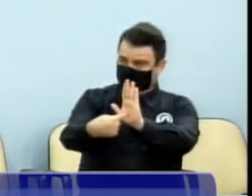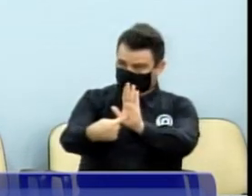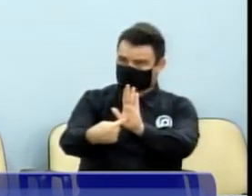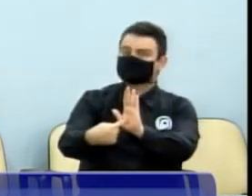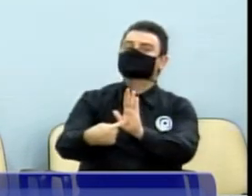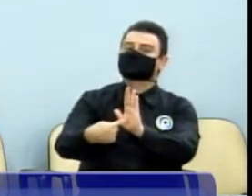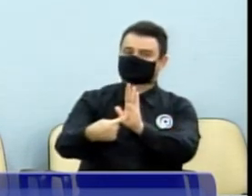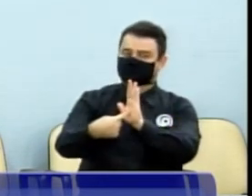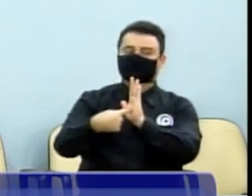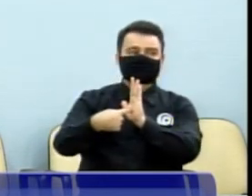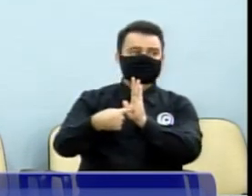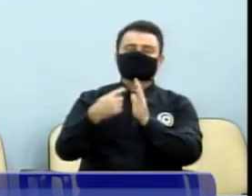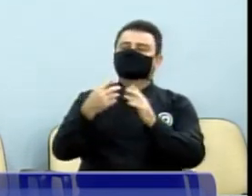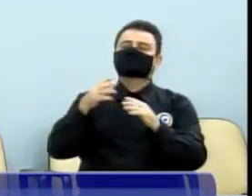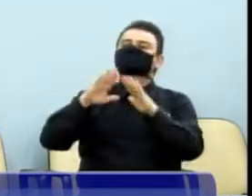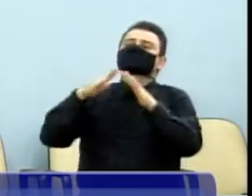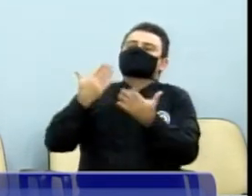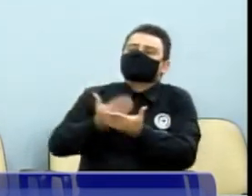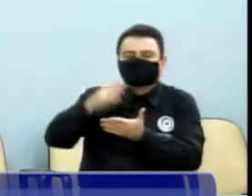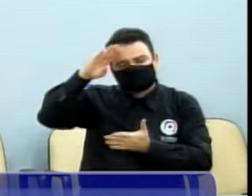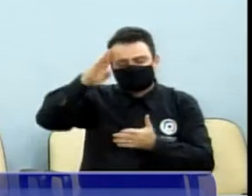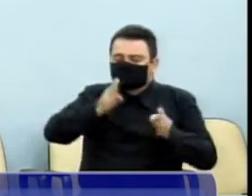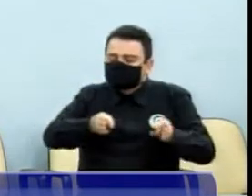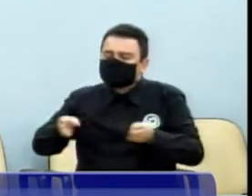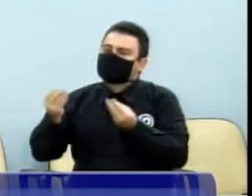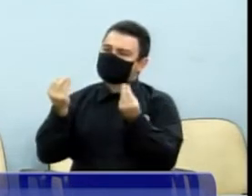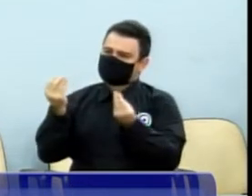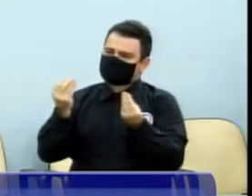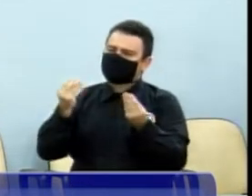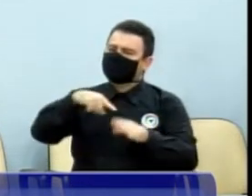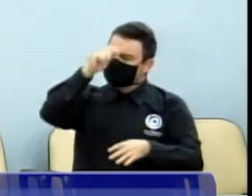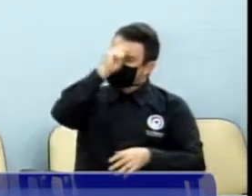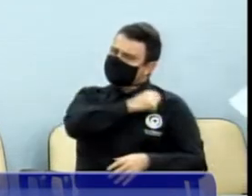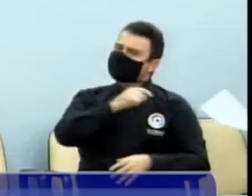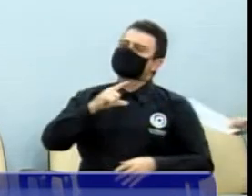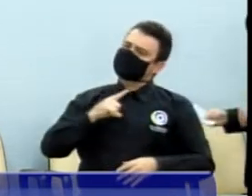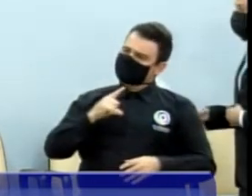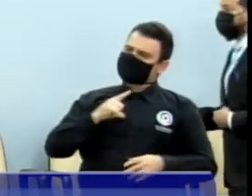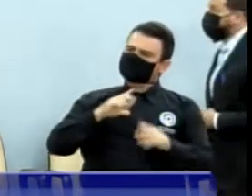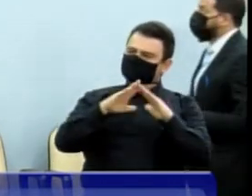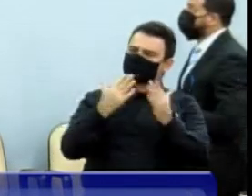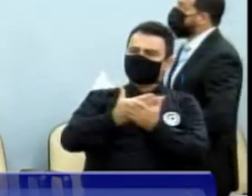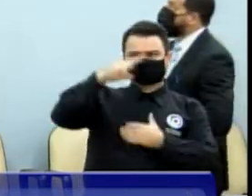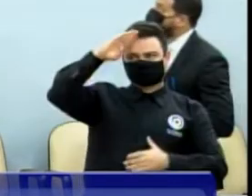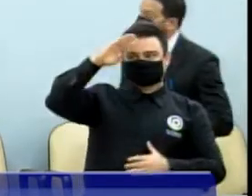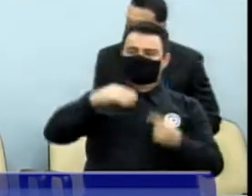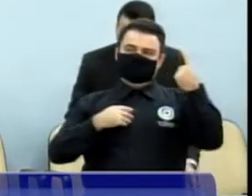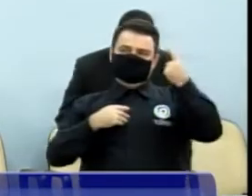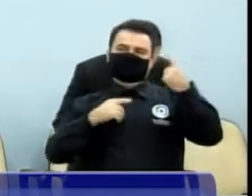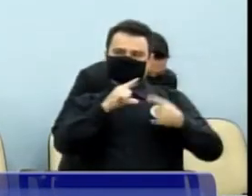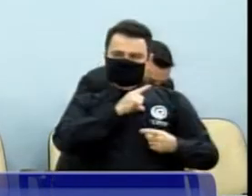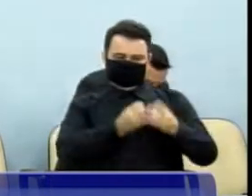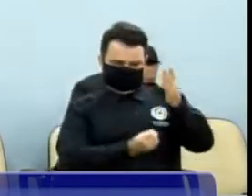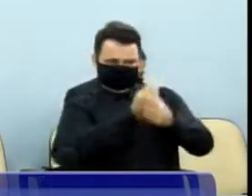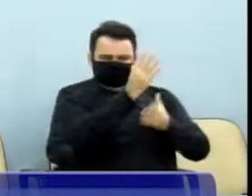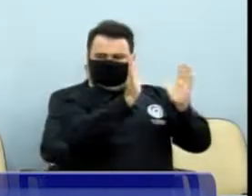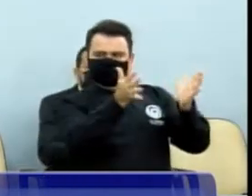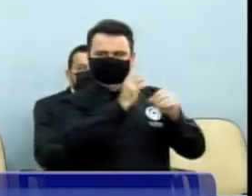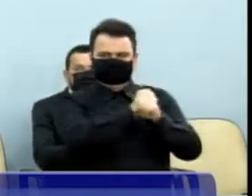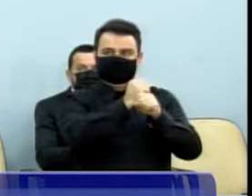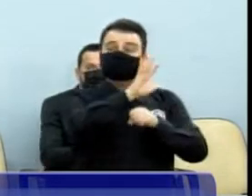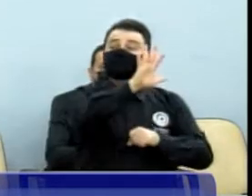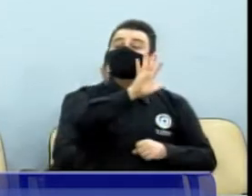particular é um outro modelo e é uma escola particular enfim só queria dizer que que sou